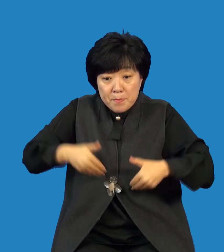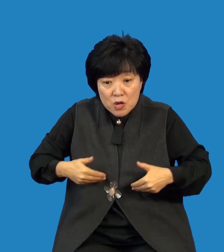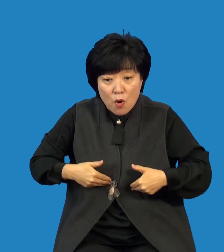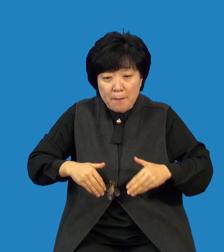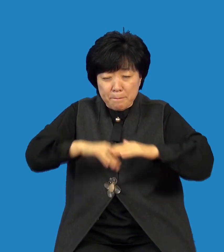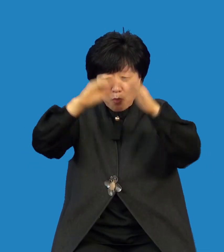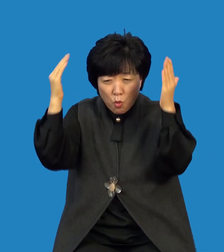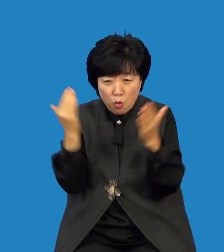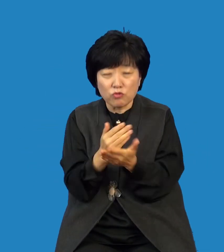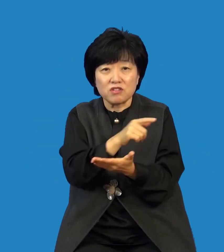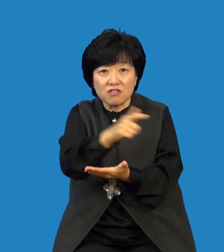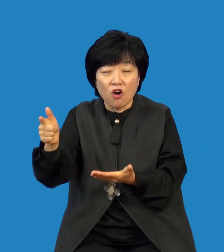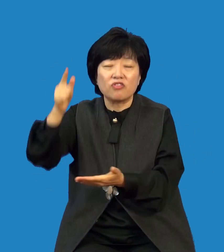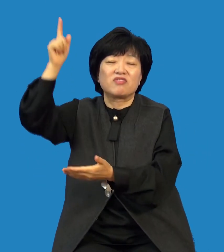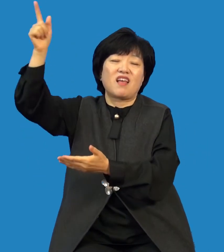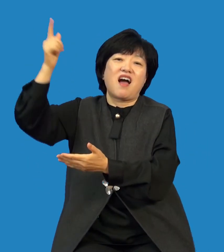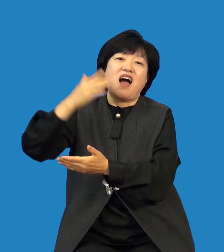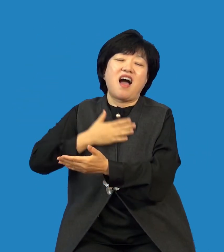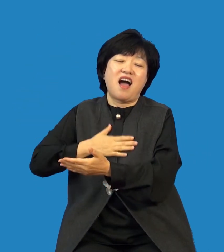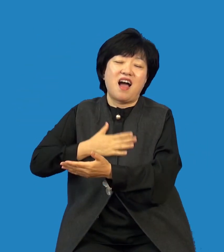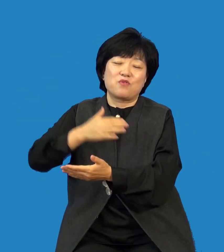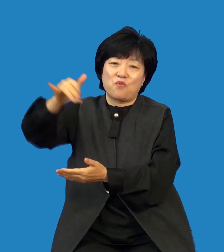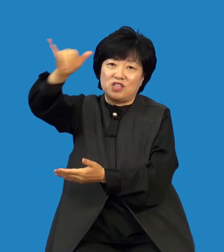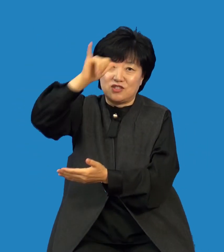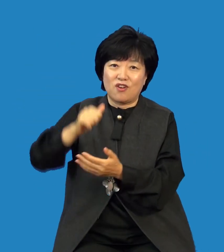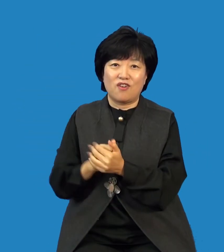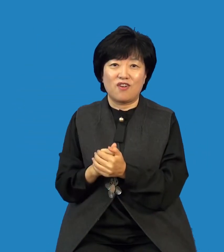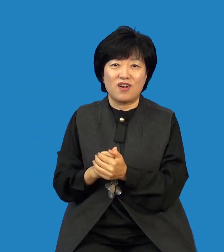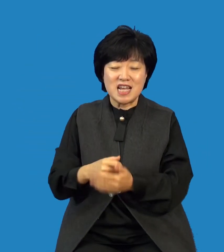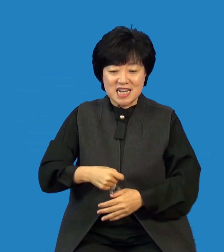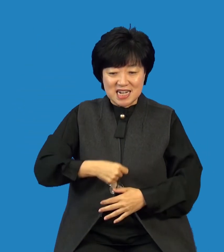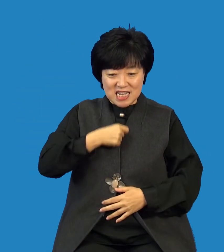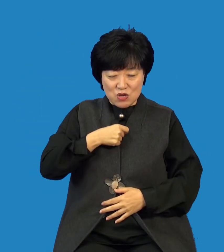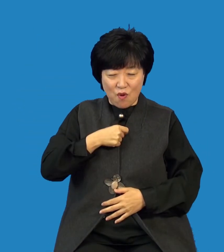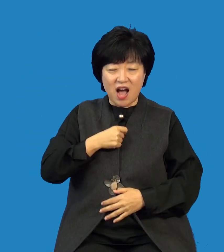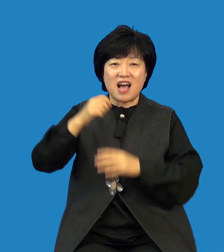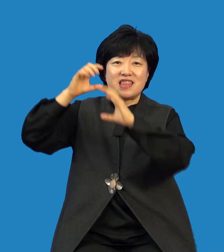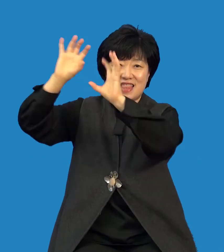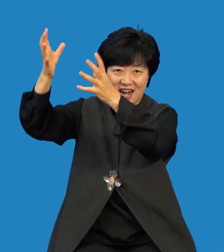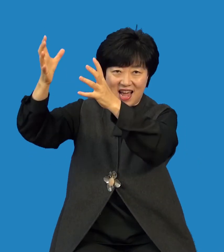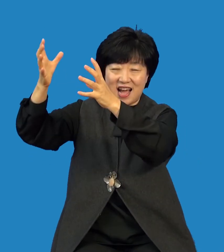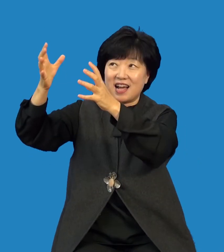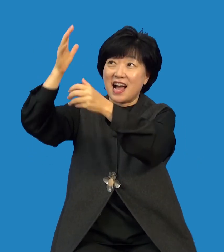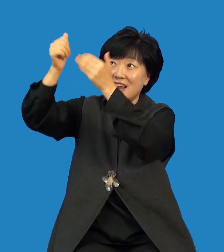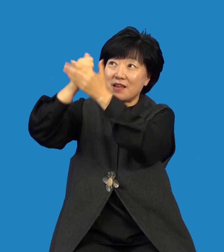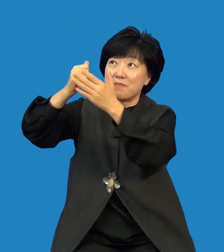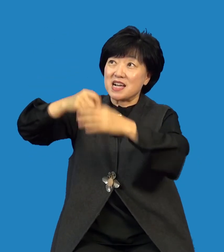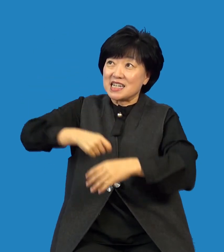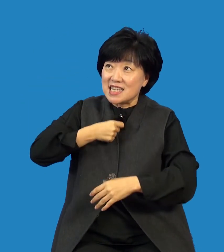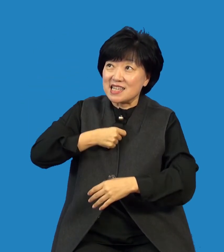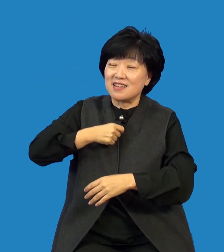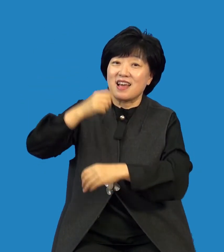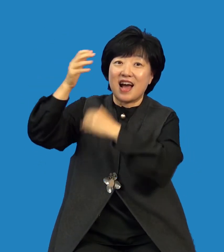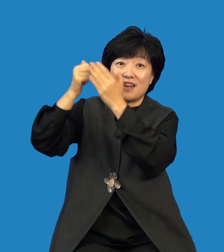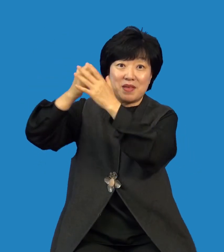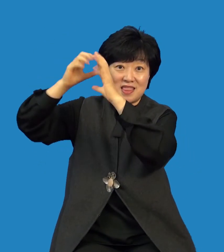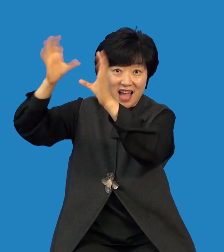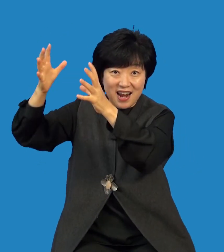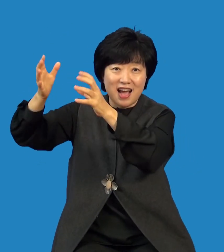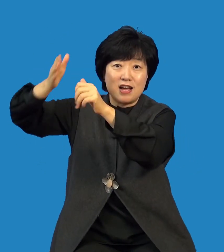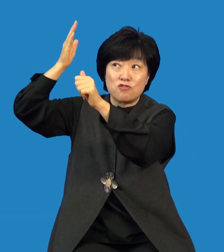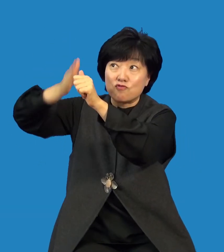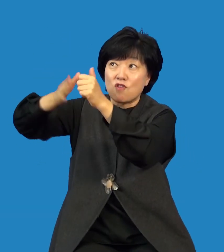의를 구하라. 그리하면 이 모든 것을 너희에게 더하시리라. 여기 여러분 분명히 약속하신 말씀이 있는데, 무엇을 먹을까,